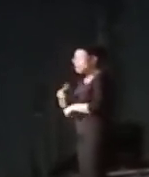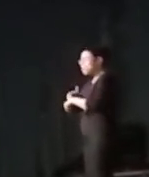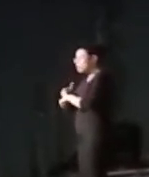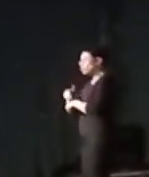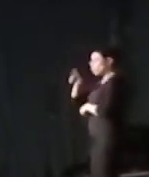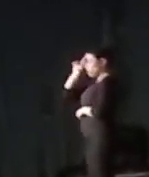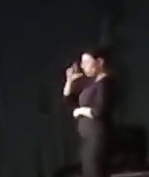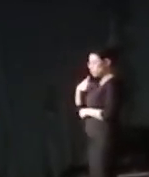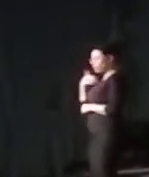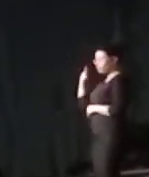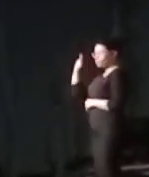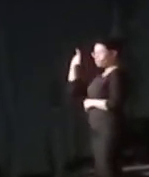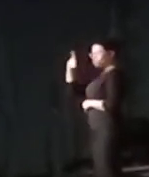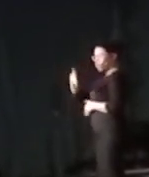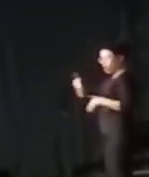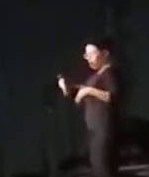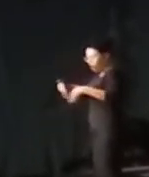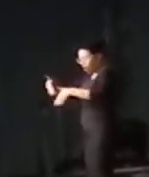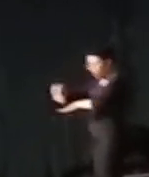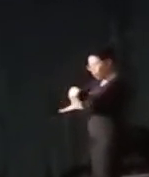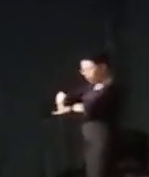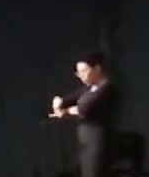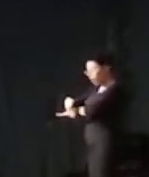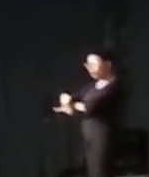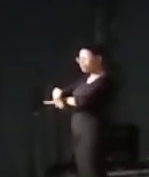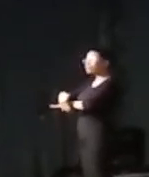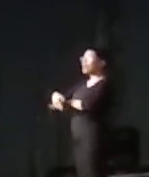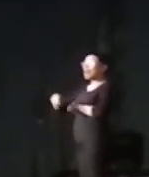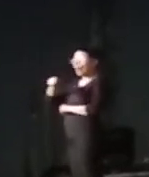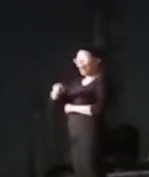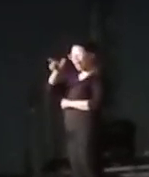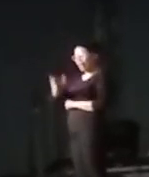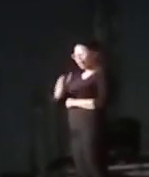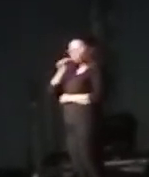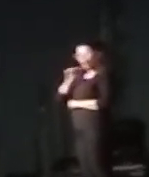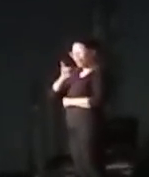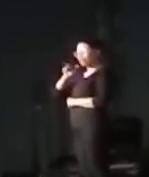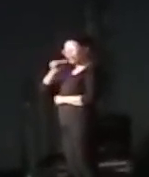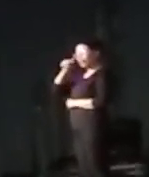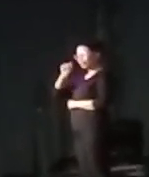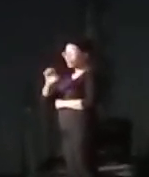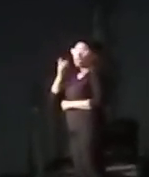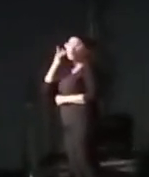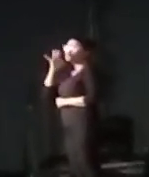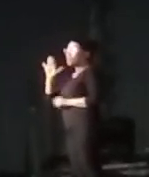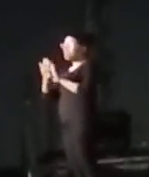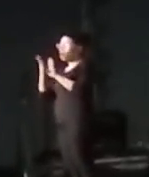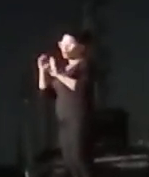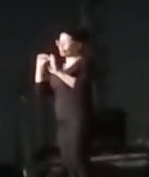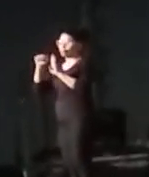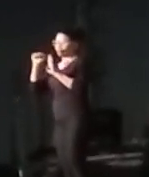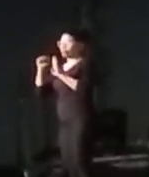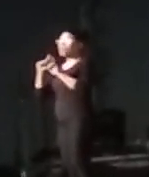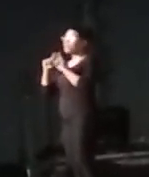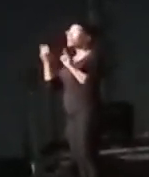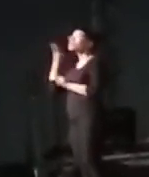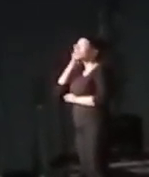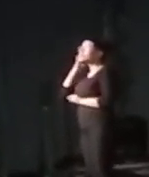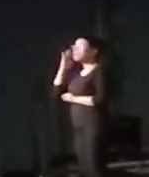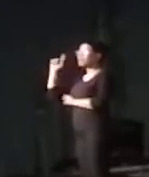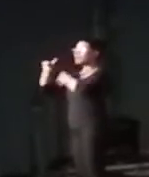fui lá no, na João Mendes, onde ficava a doutora Ivana. Eu não sei por que porta eu entrei, depois eu soube que tinha uns